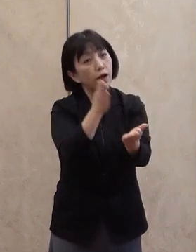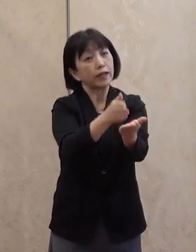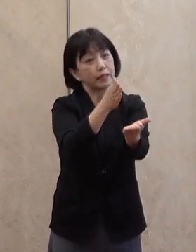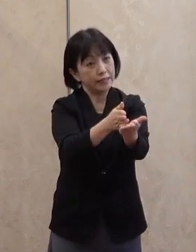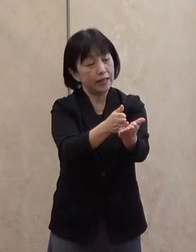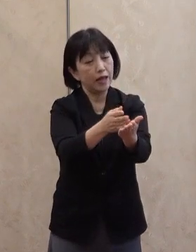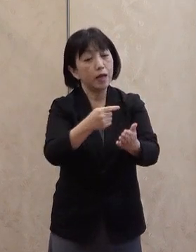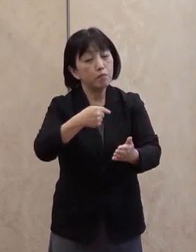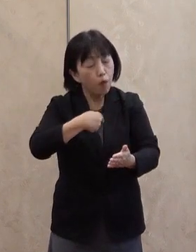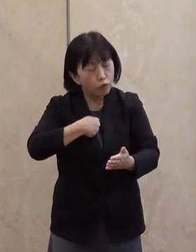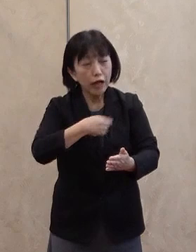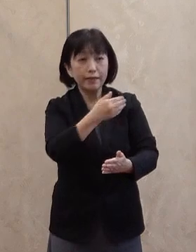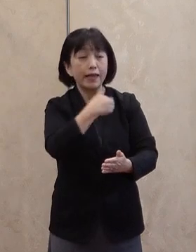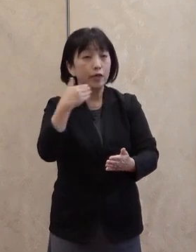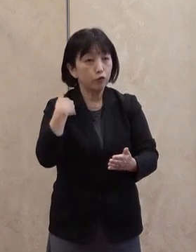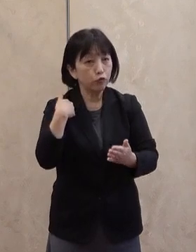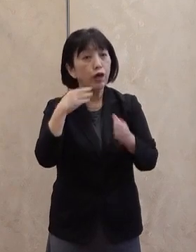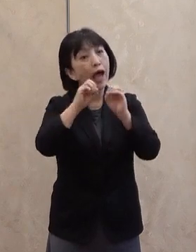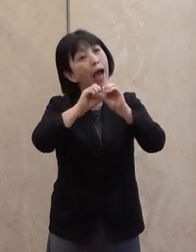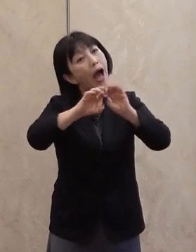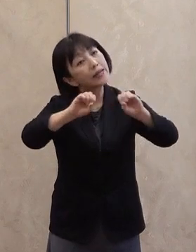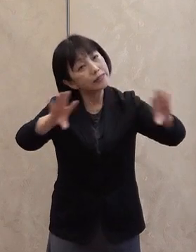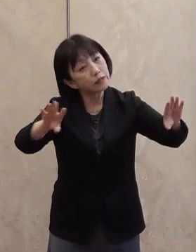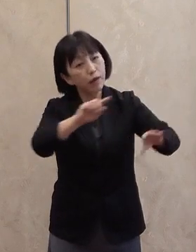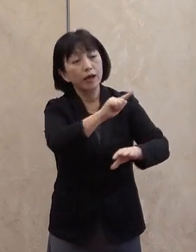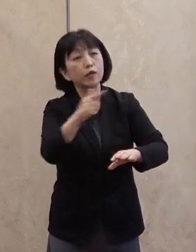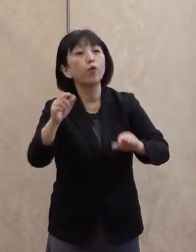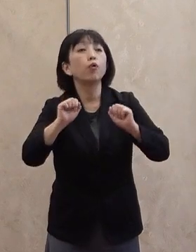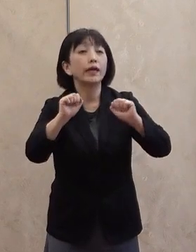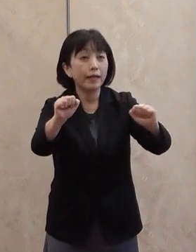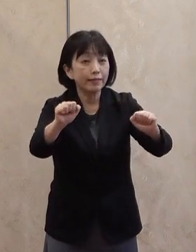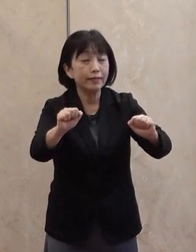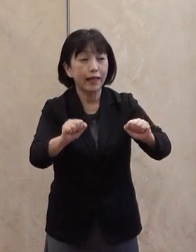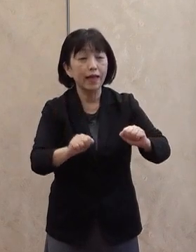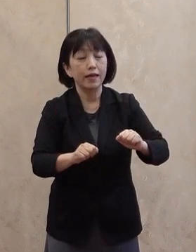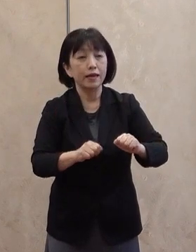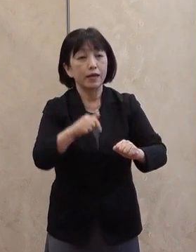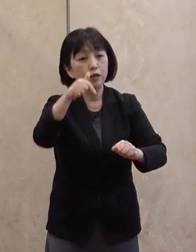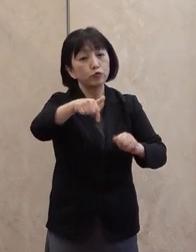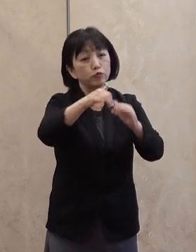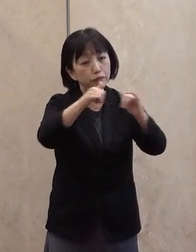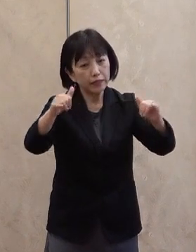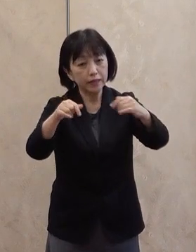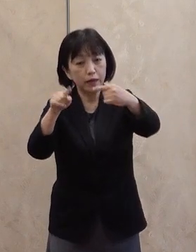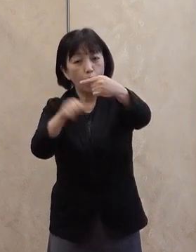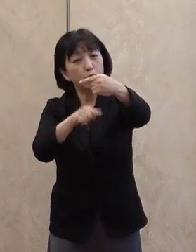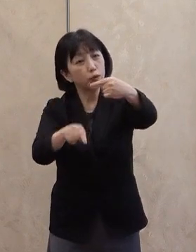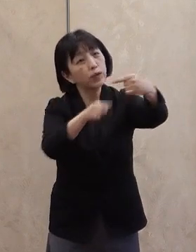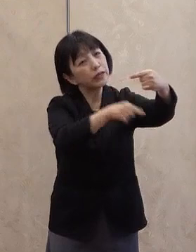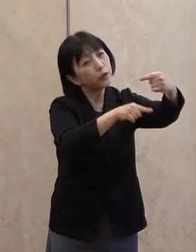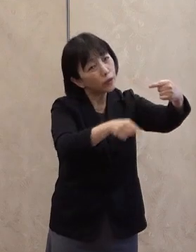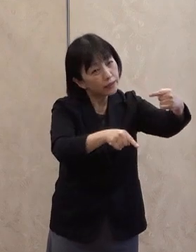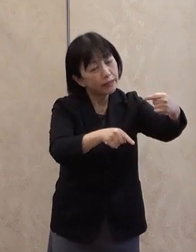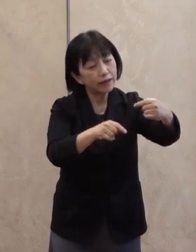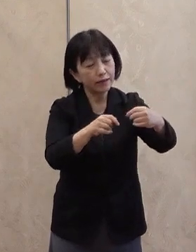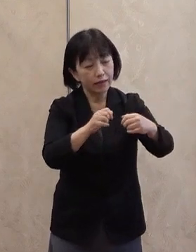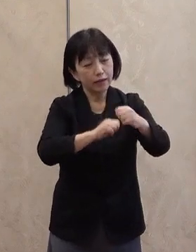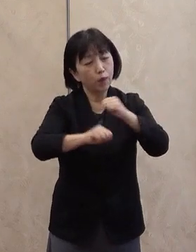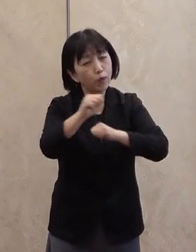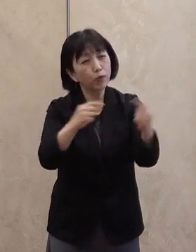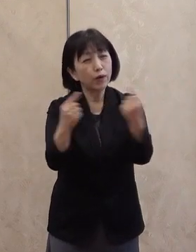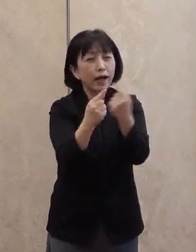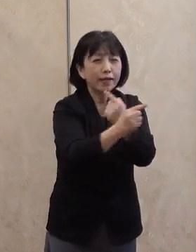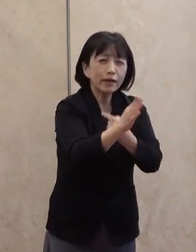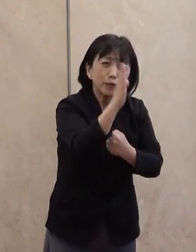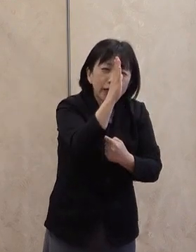どんいろいろ発信をして、この お一人お一人 の, あの行動変容のお願いをすると、感染が急拡大し